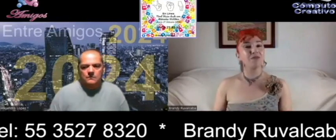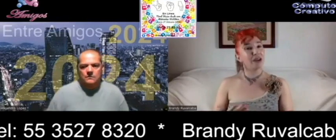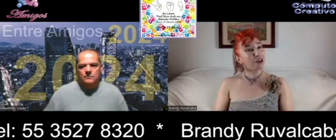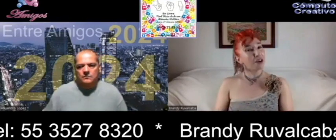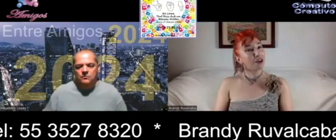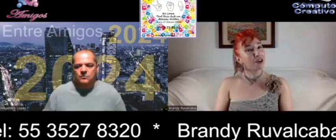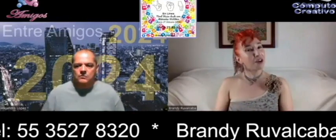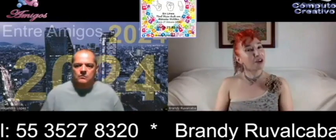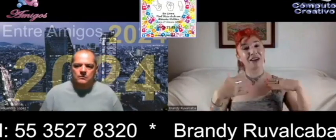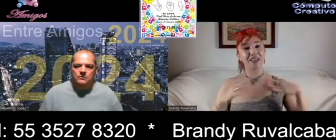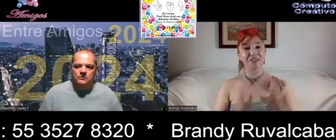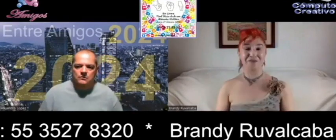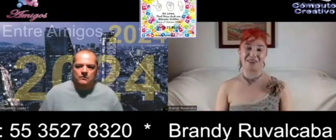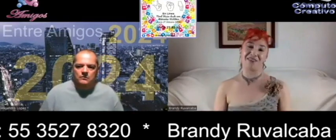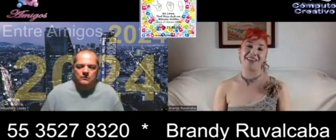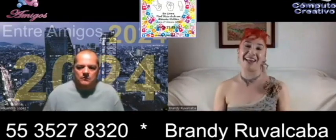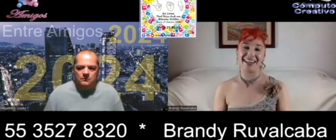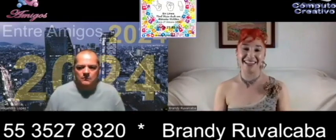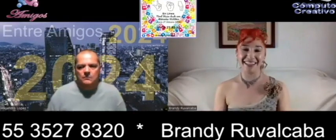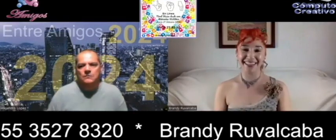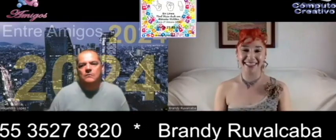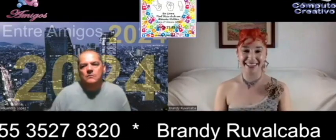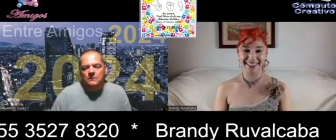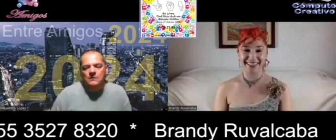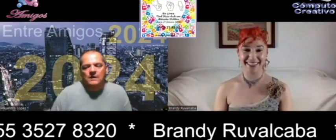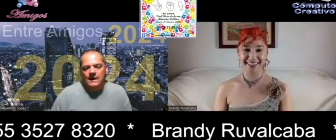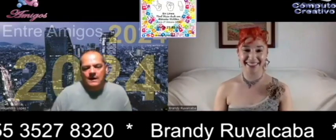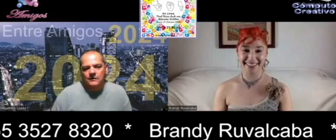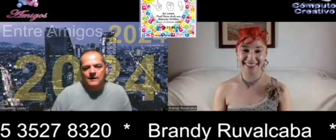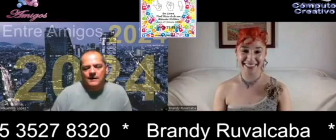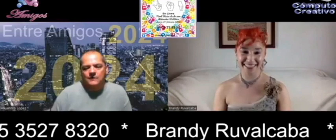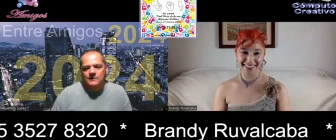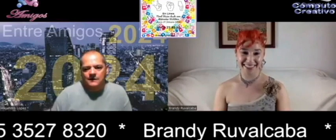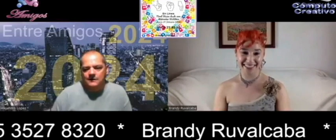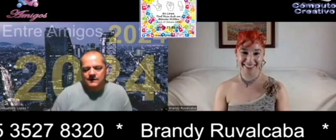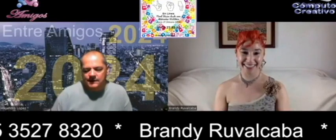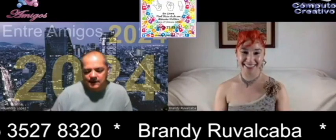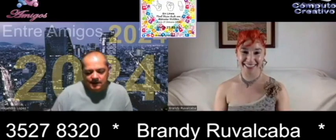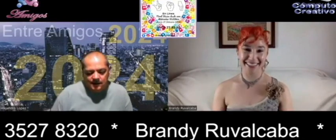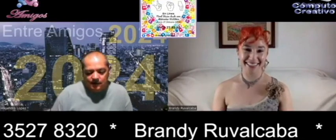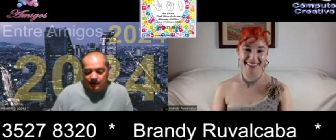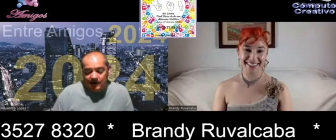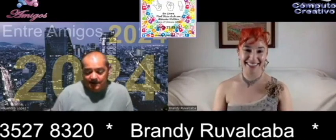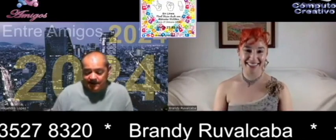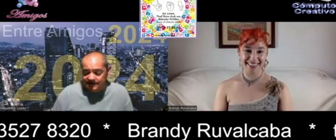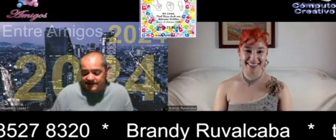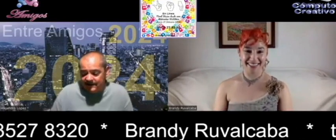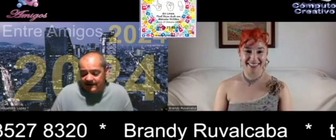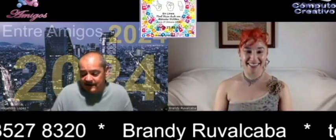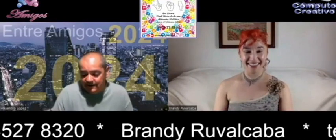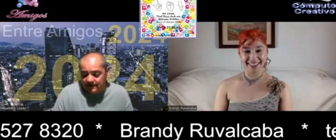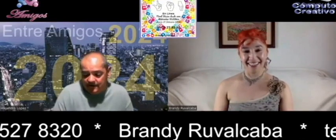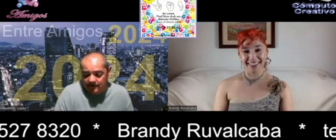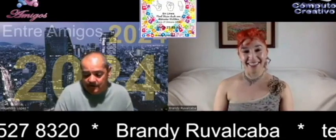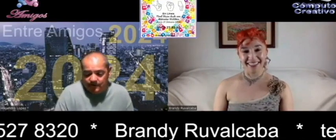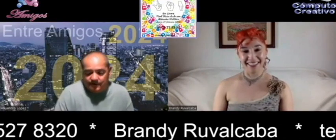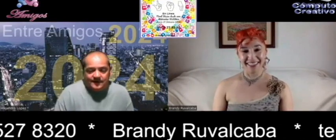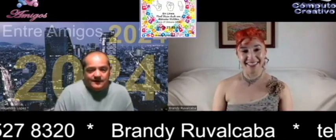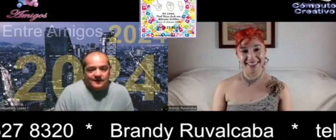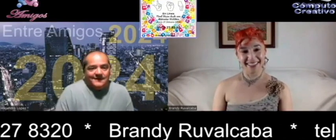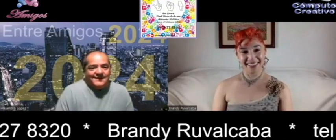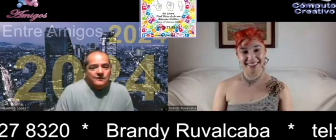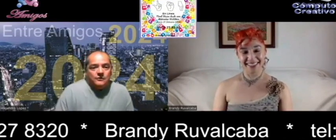mensaje es eso, puedes tomarlo como un nuevo reto personal. claro, claro, claro que sí. No, la verdad es que,